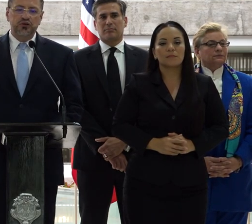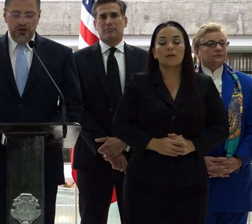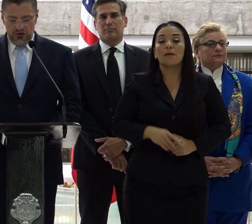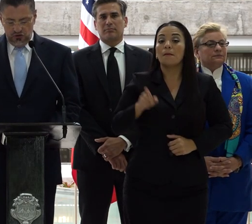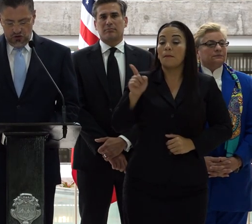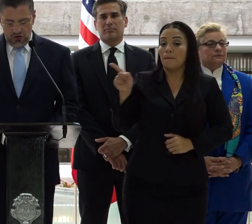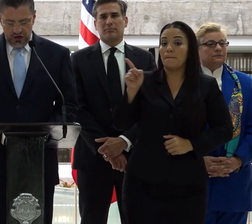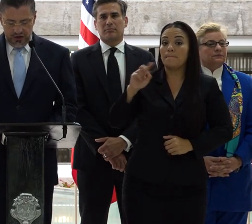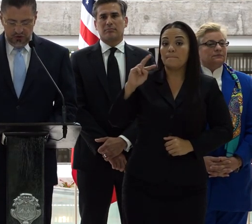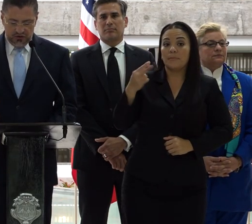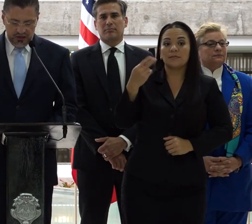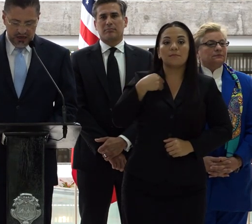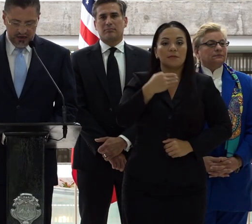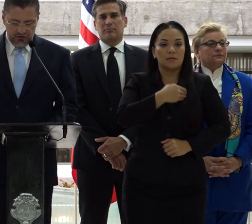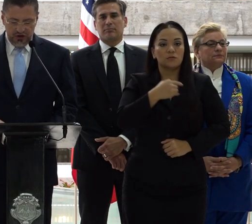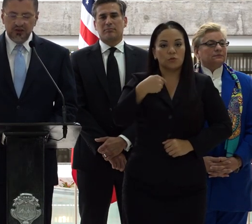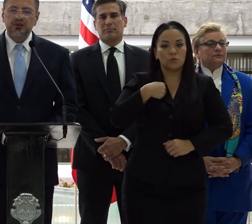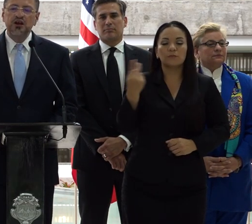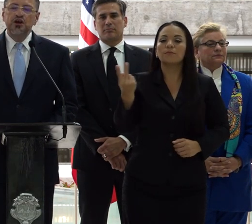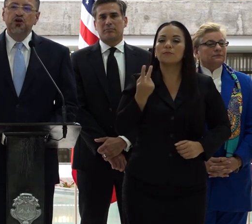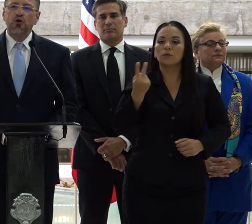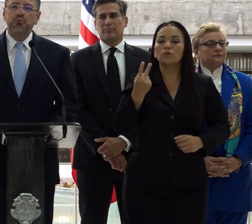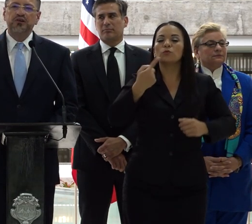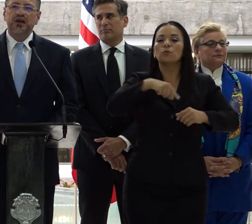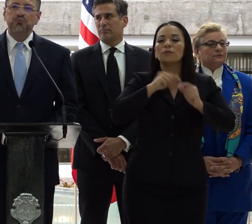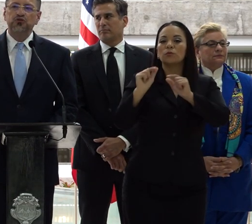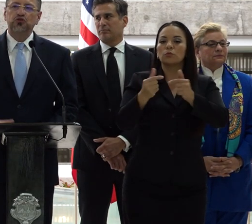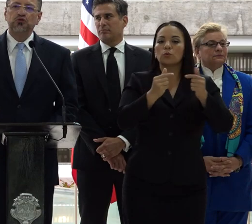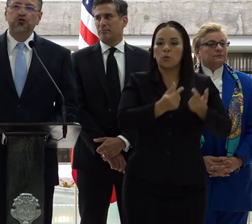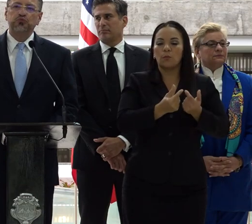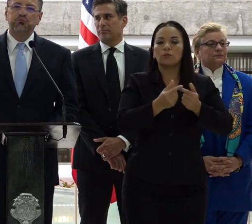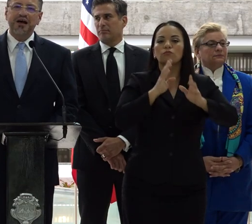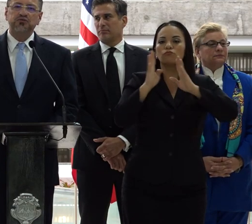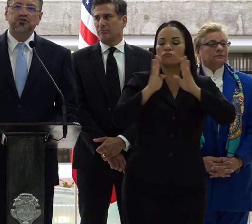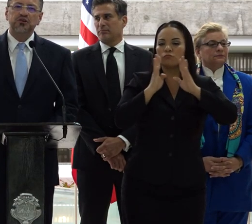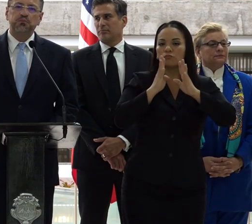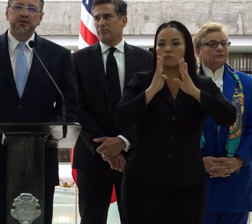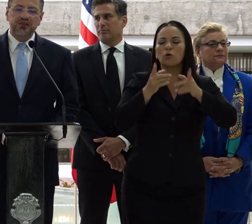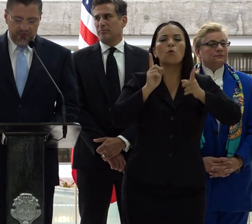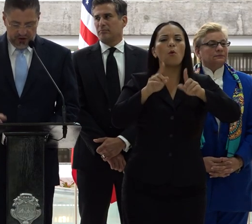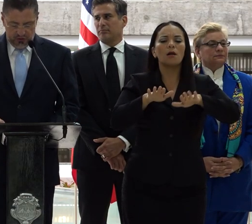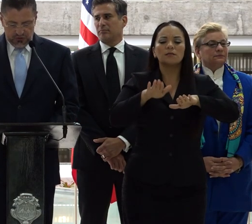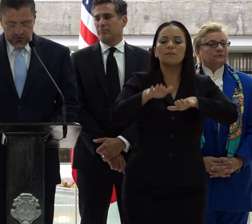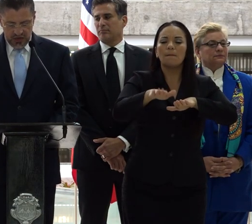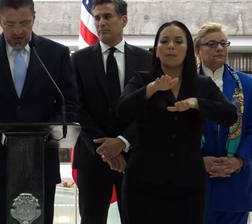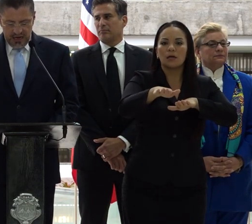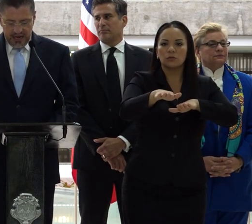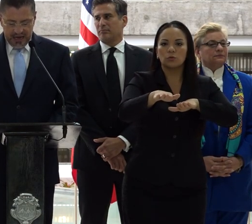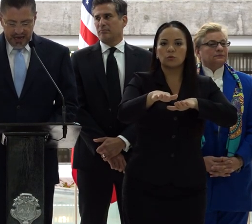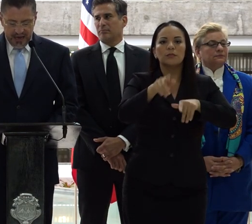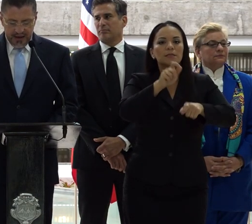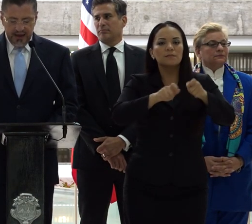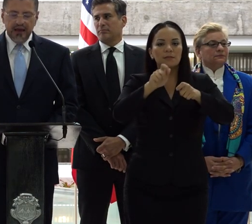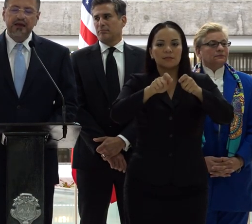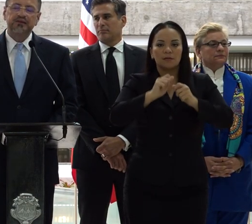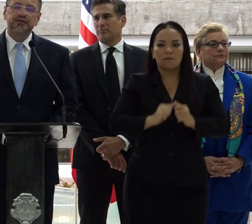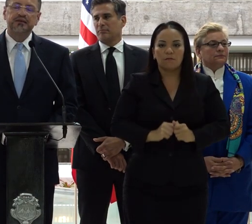viceministro y yo y nuestras delegaciones conversamos sobre los pasos específicos